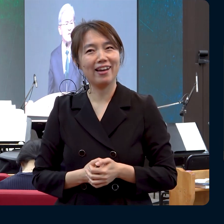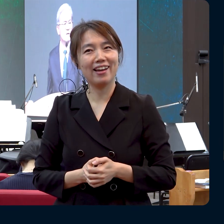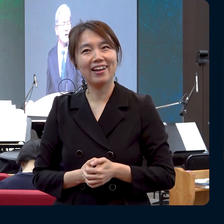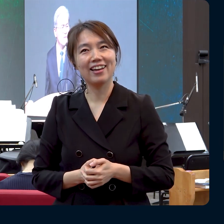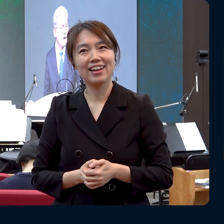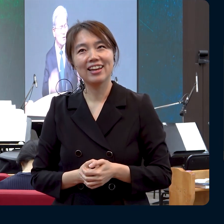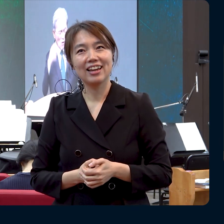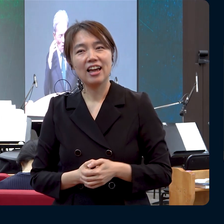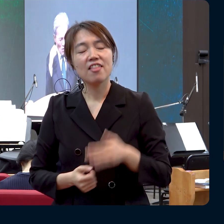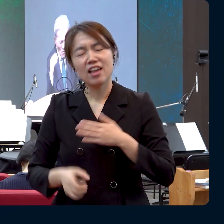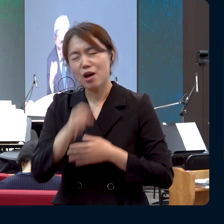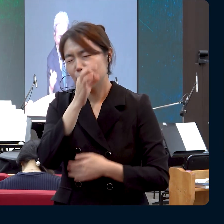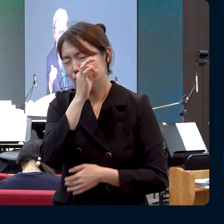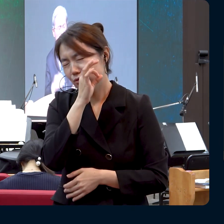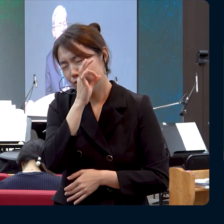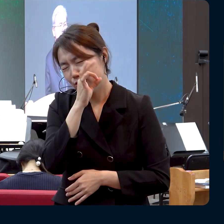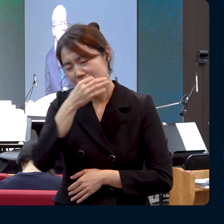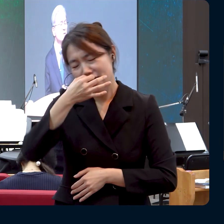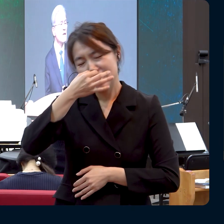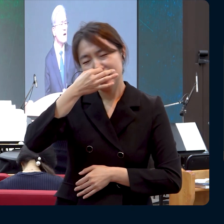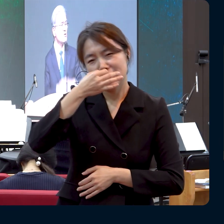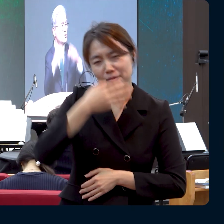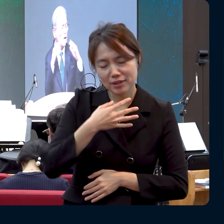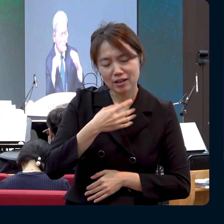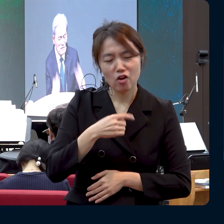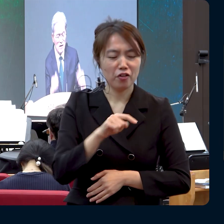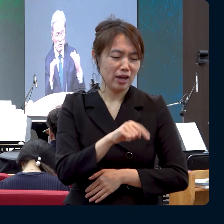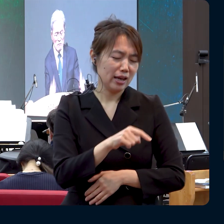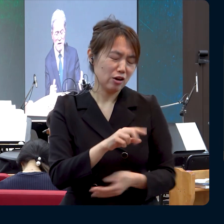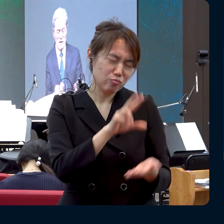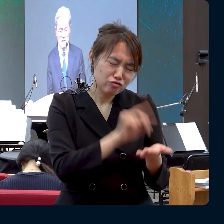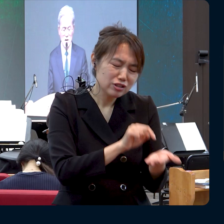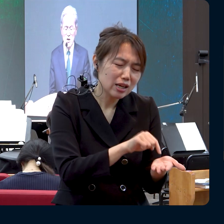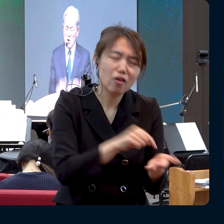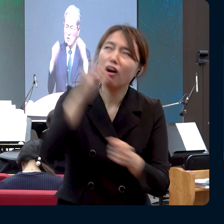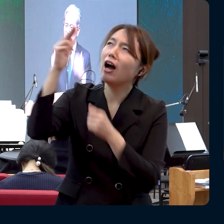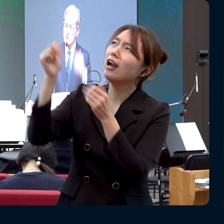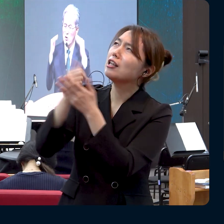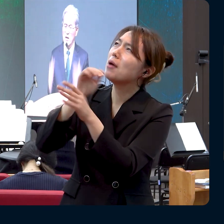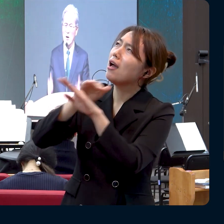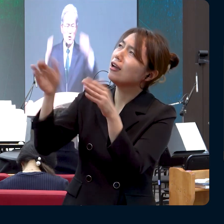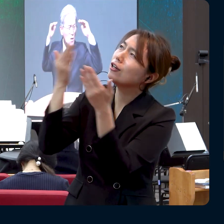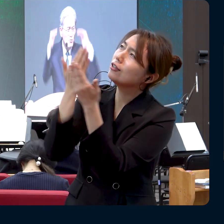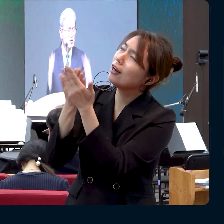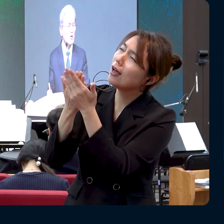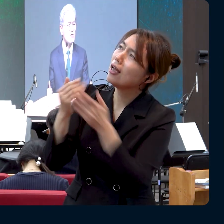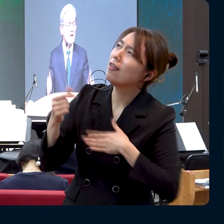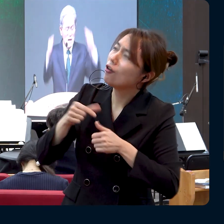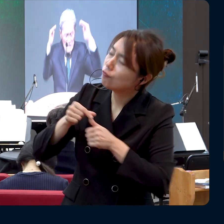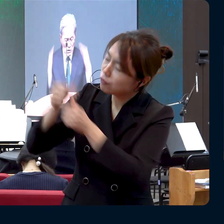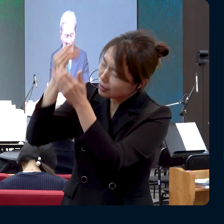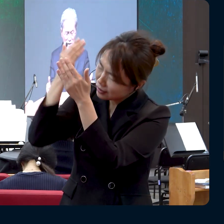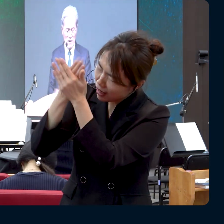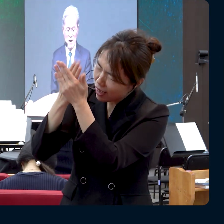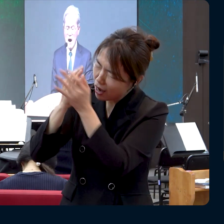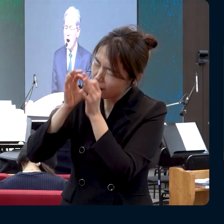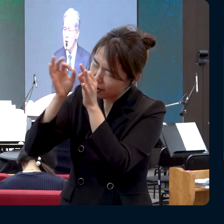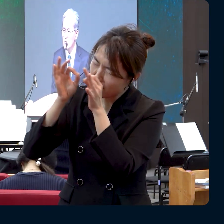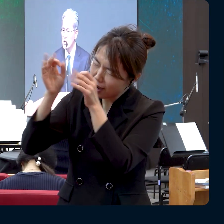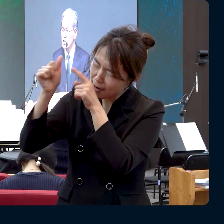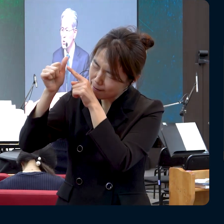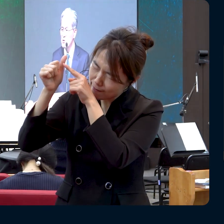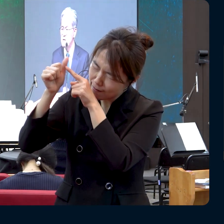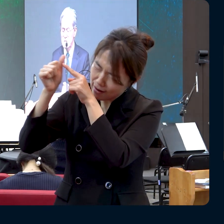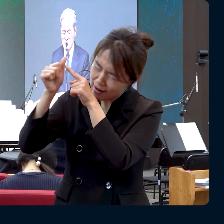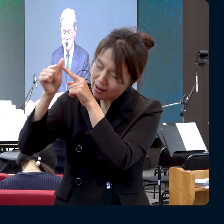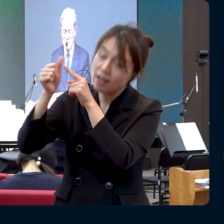것을 내가 정말 이거 없애달라고 기도했는데, 그런데 여기서 나를 구원해달라고 그렇게 부르셨는데, 그런데